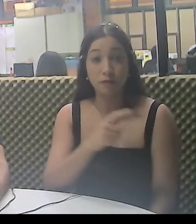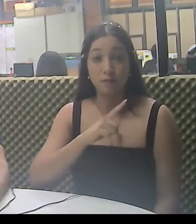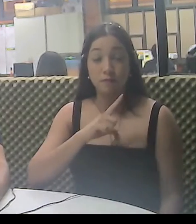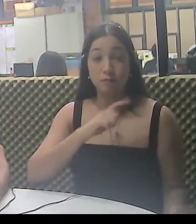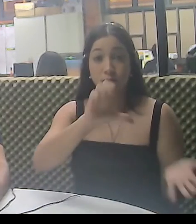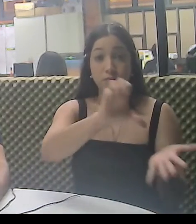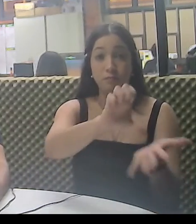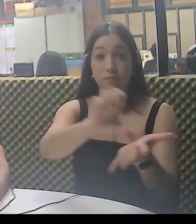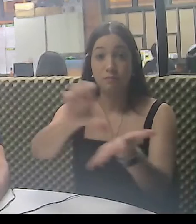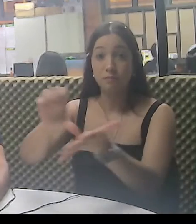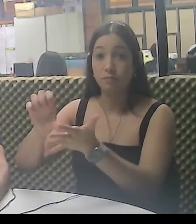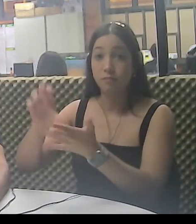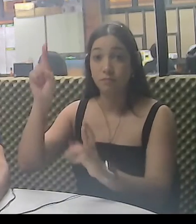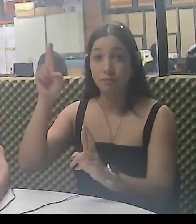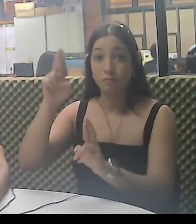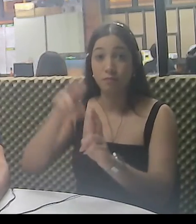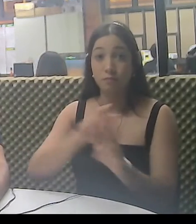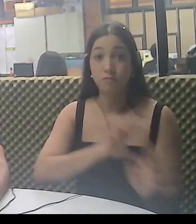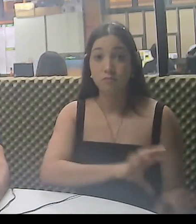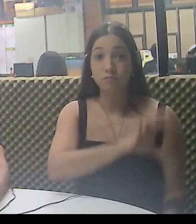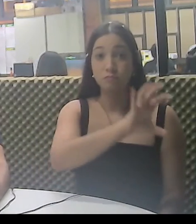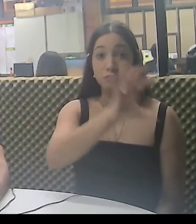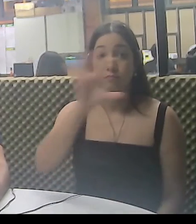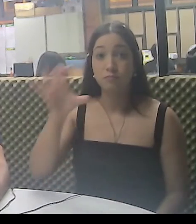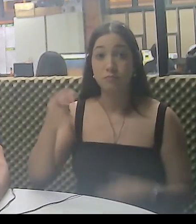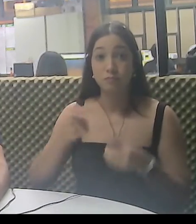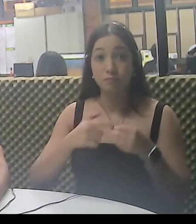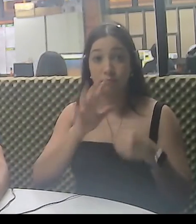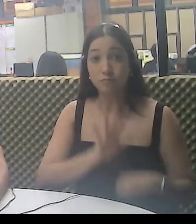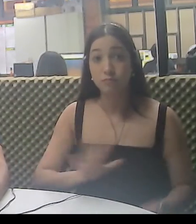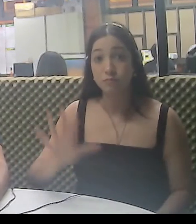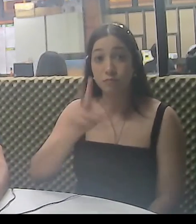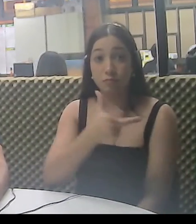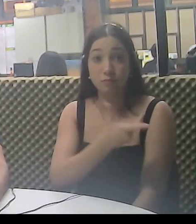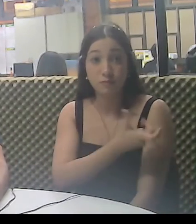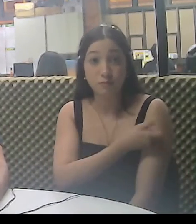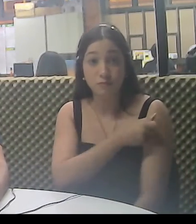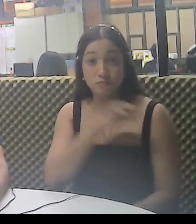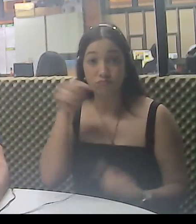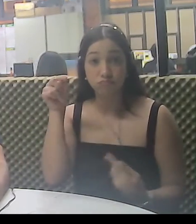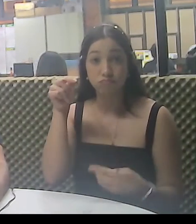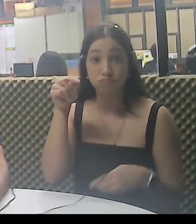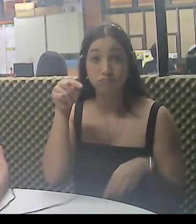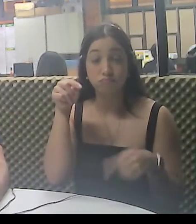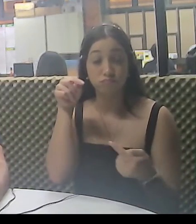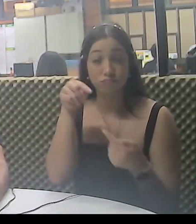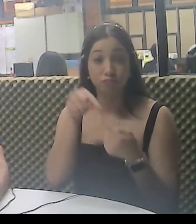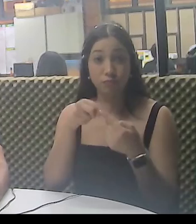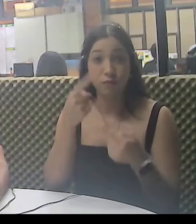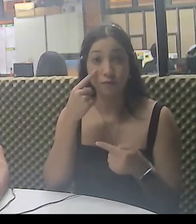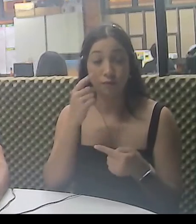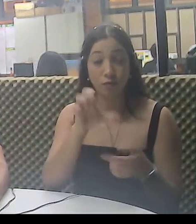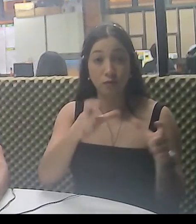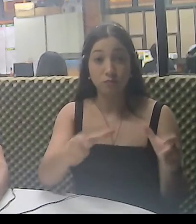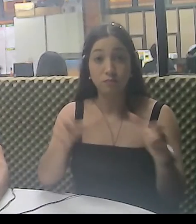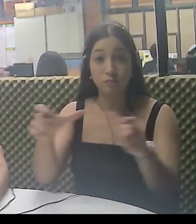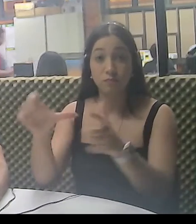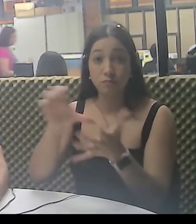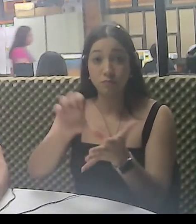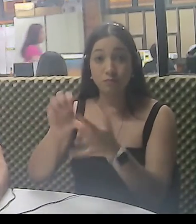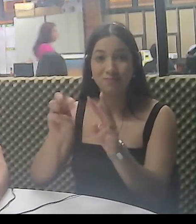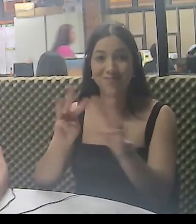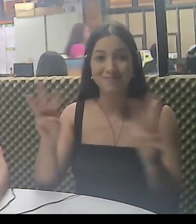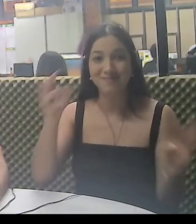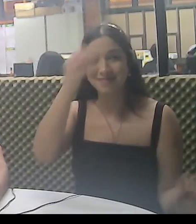de referência em cada setor da cidade para realizar a imunização deste público. Confira os locais de vacinação no portal